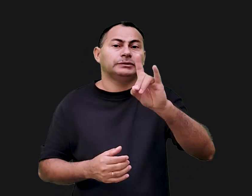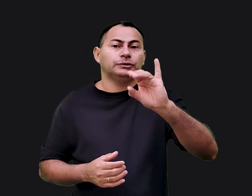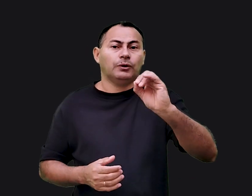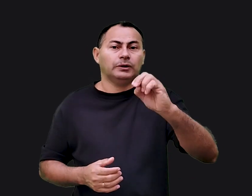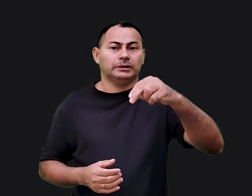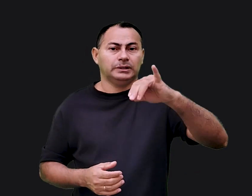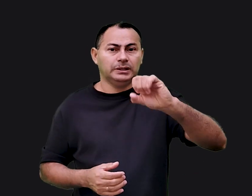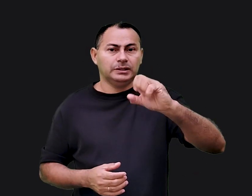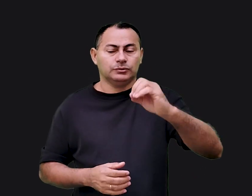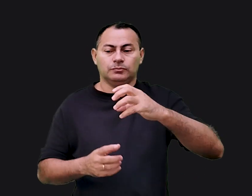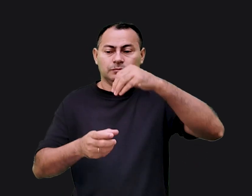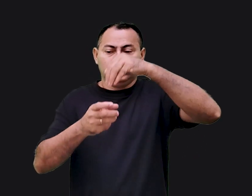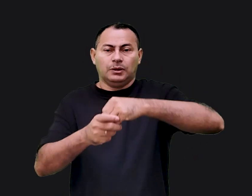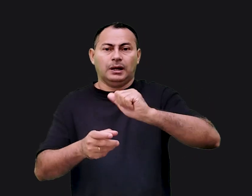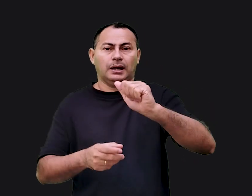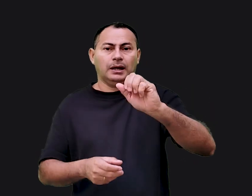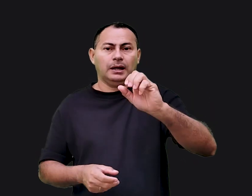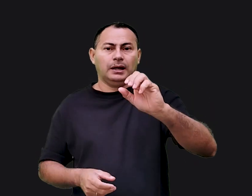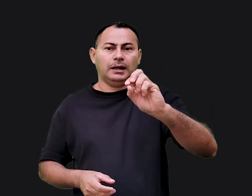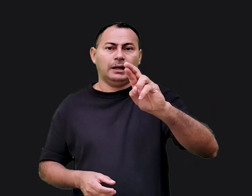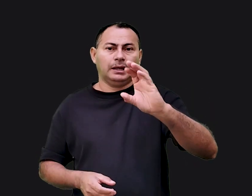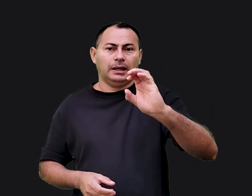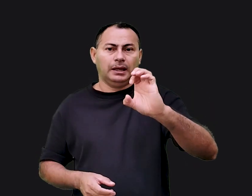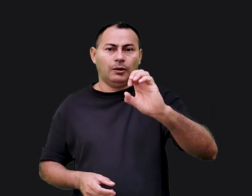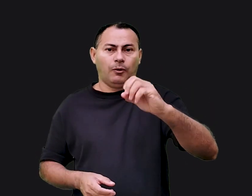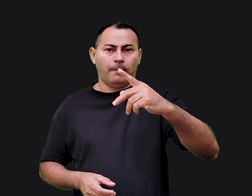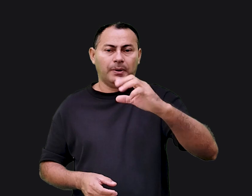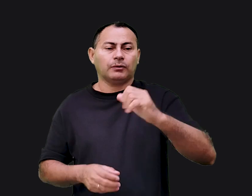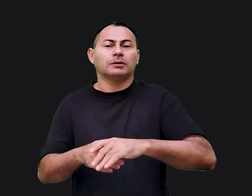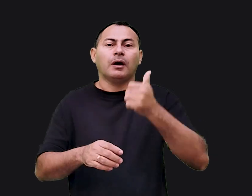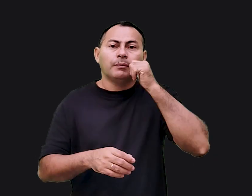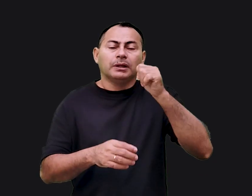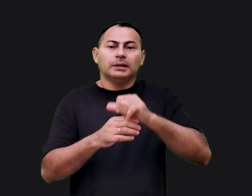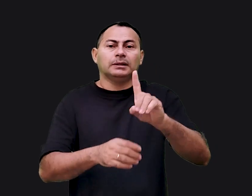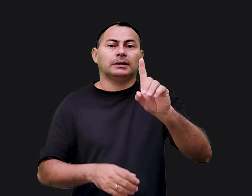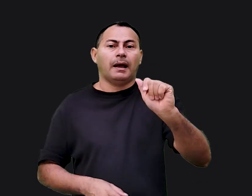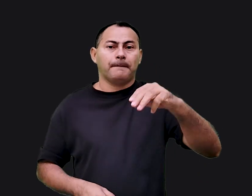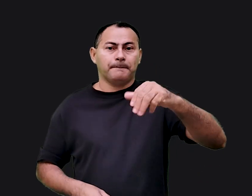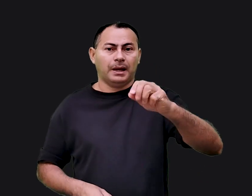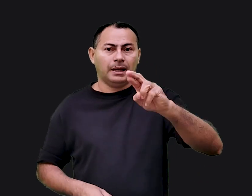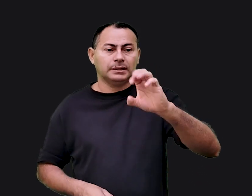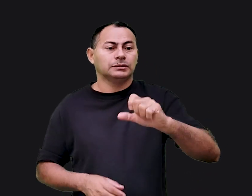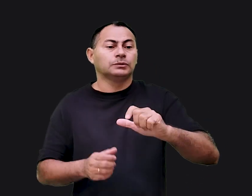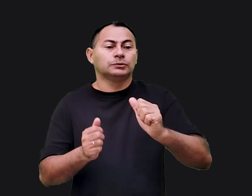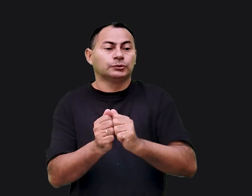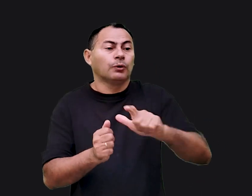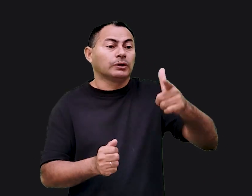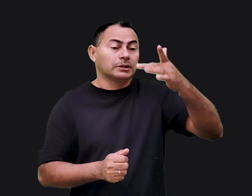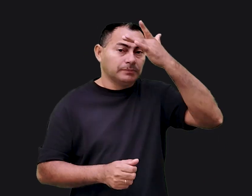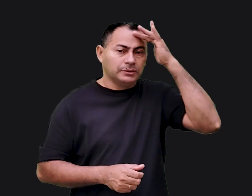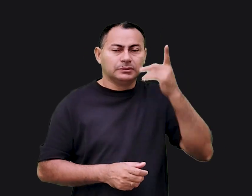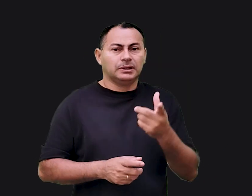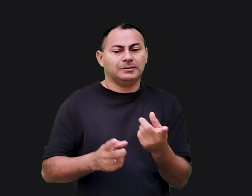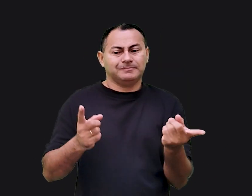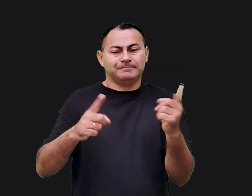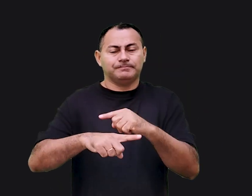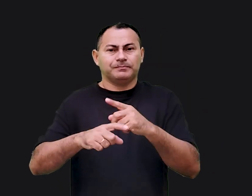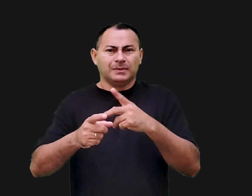membro do areópago E também o a mulher chamada Damaris e outros com eles a controvérsia a respeito